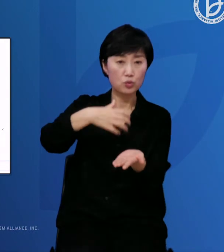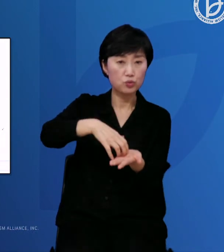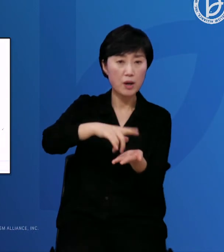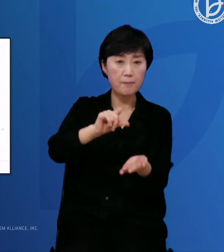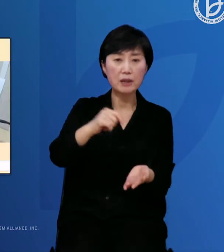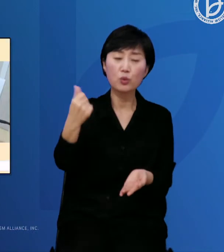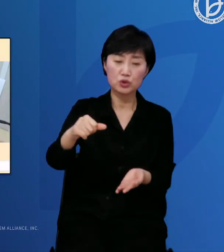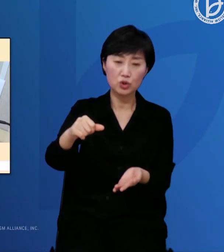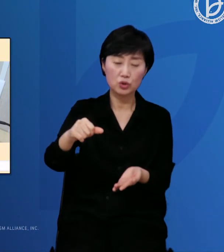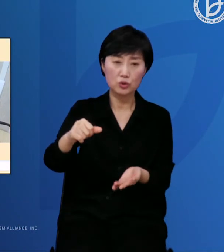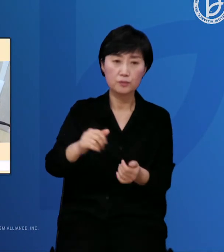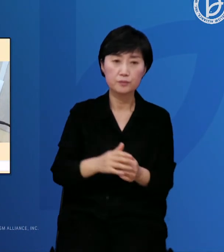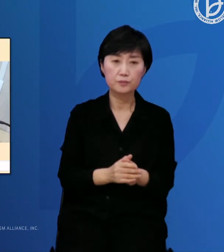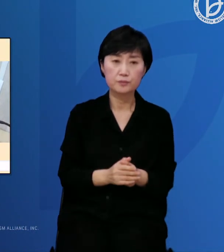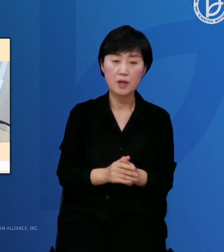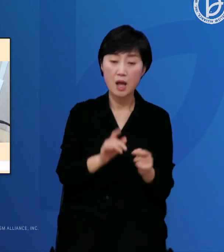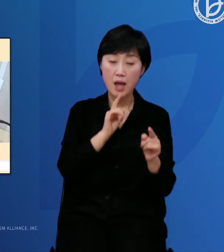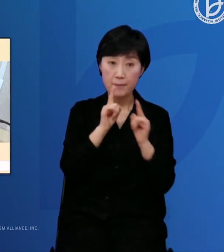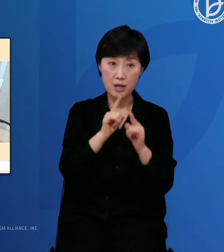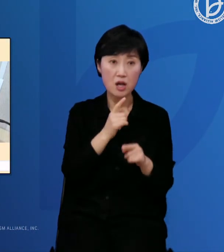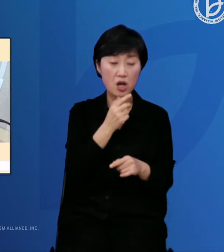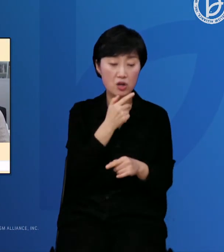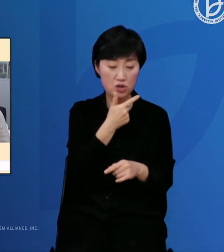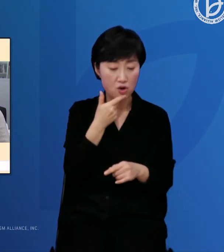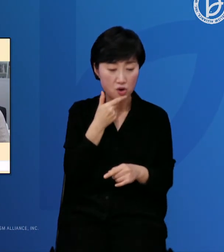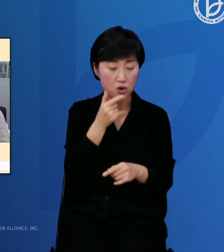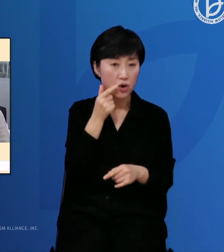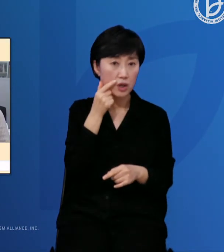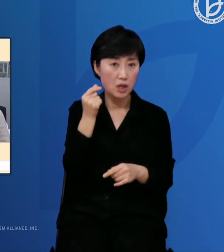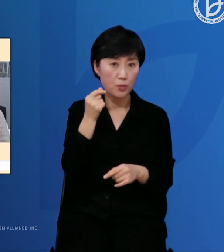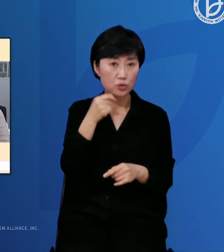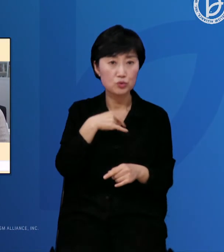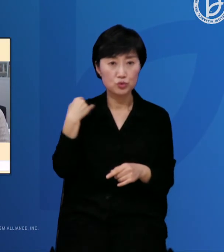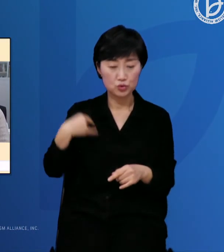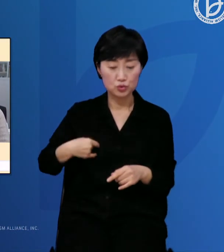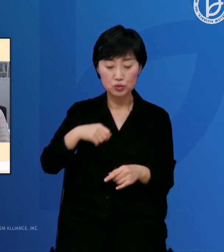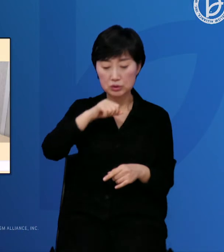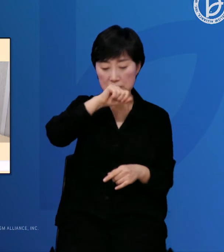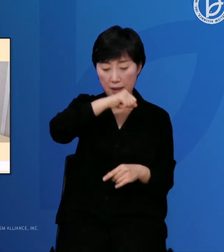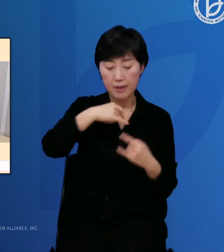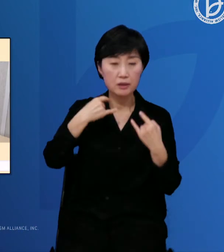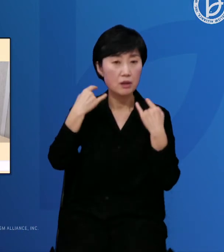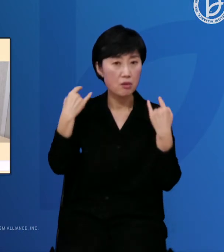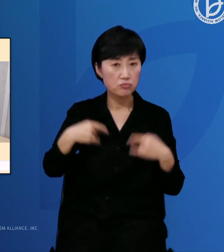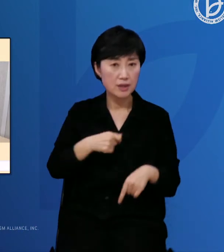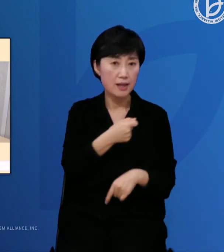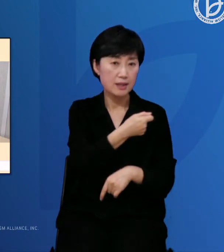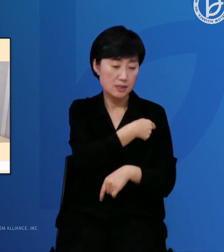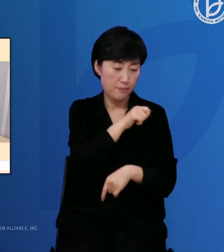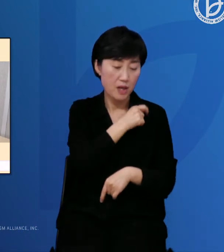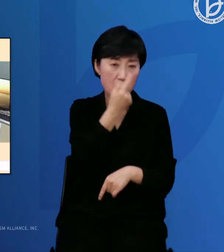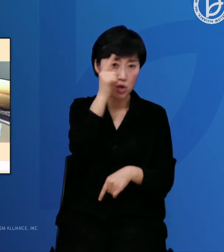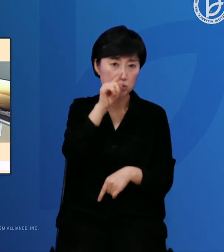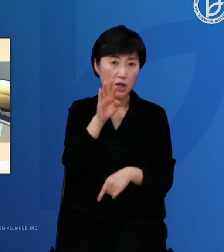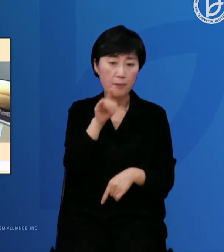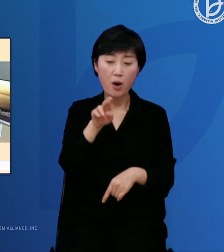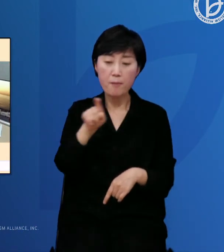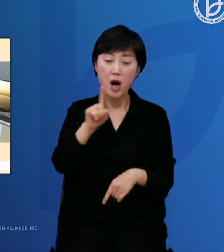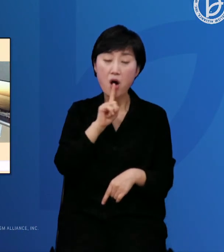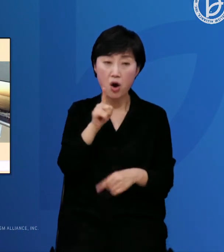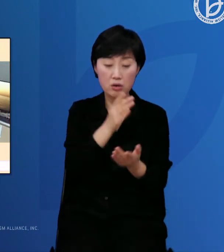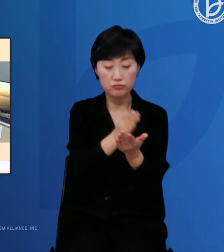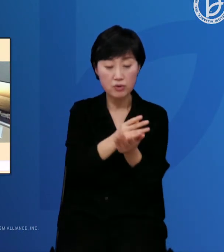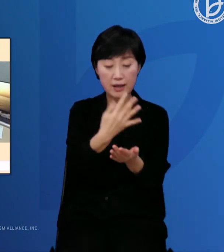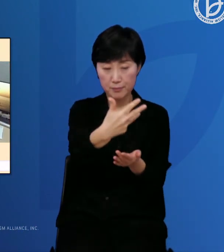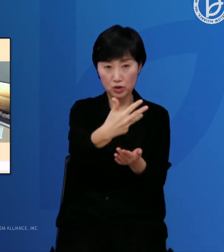시청했습니다. 메시지는 영어와 일본어, 중국어, 대만어, 불어, 스페인어, 러시아어, 버마어 등